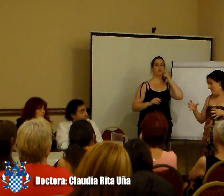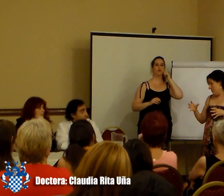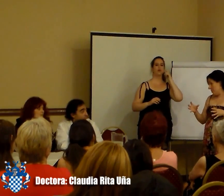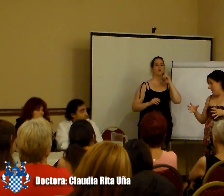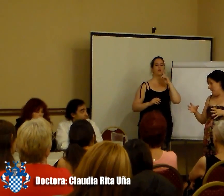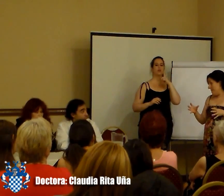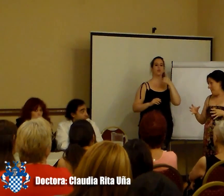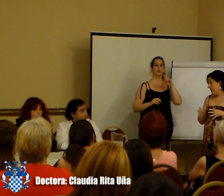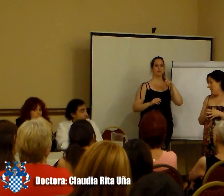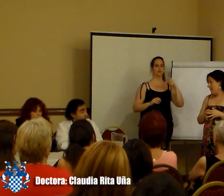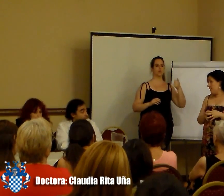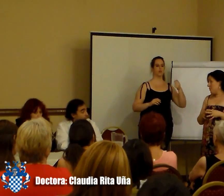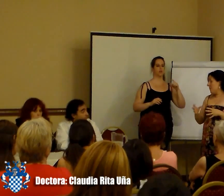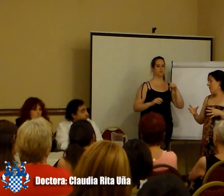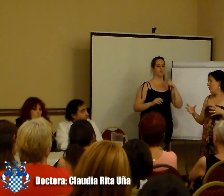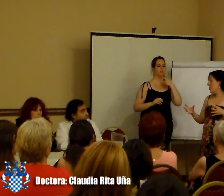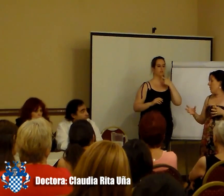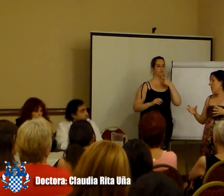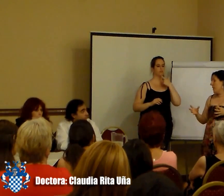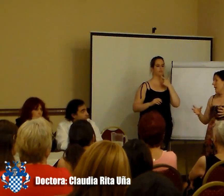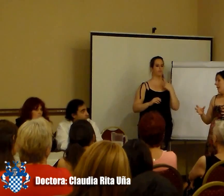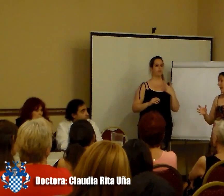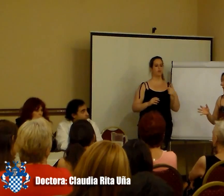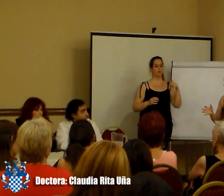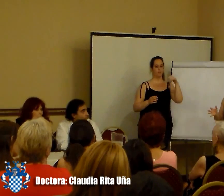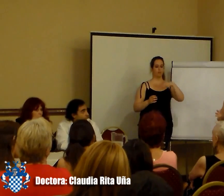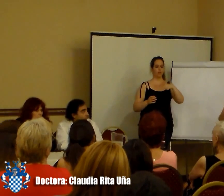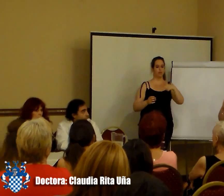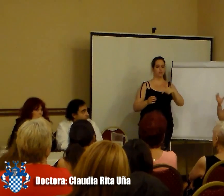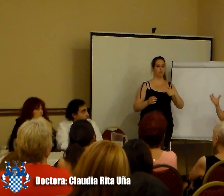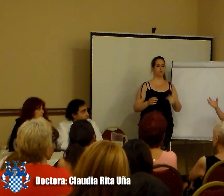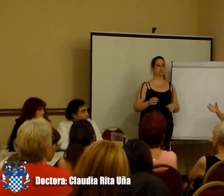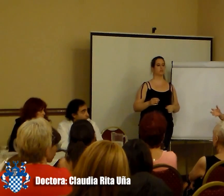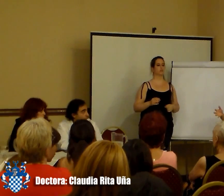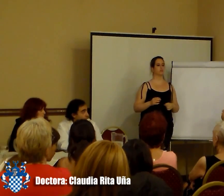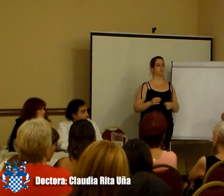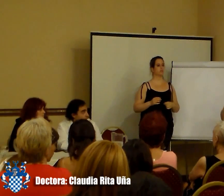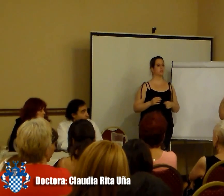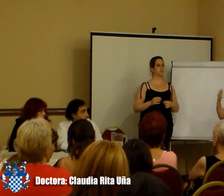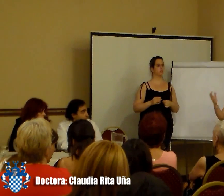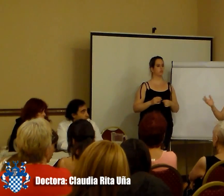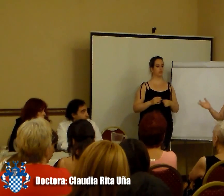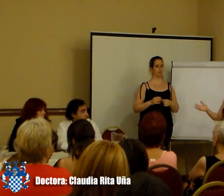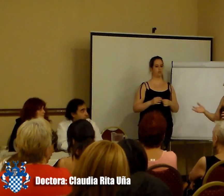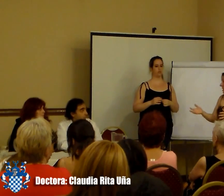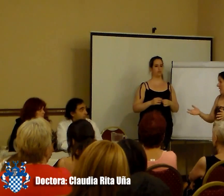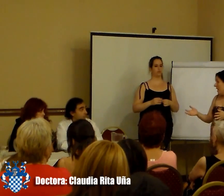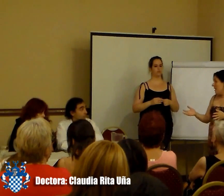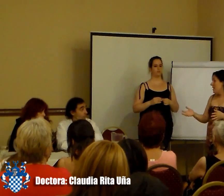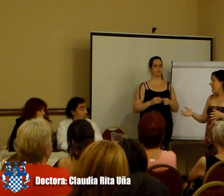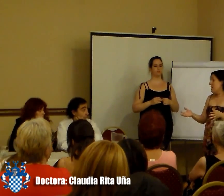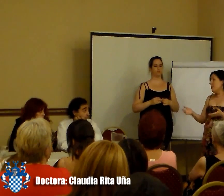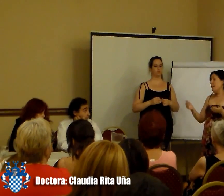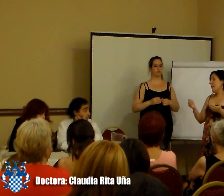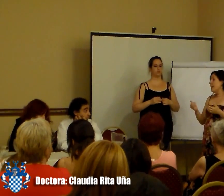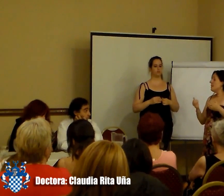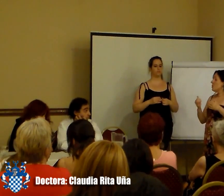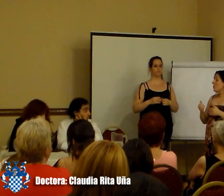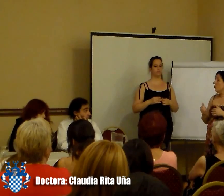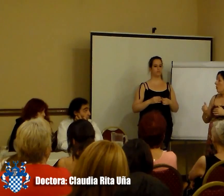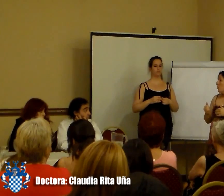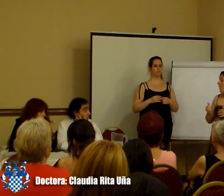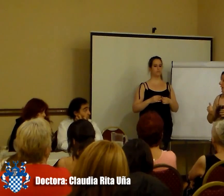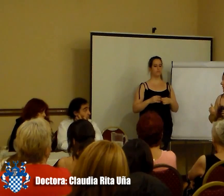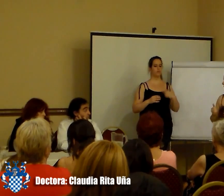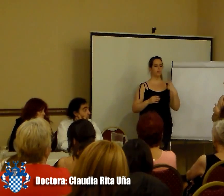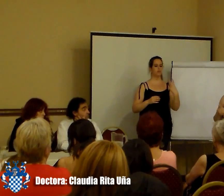es muchísimo, ¿sí? Estamos hablando de números que casi están cercanos a las consultas de artritis reumatoidea y